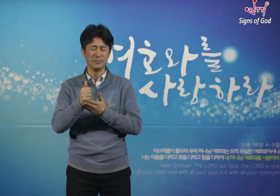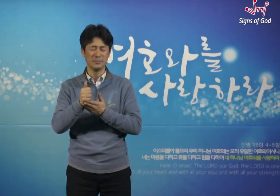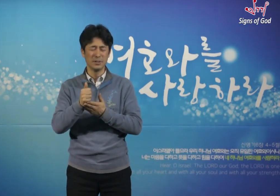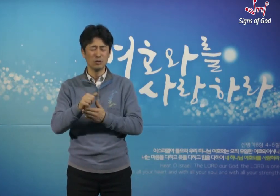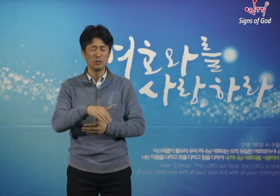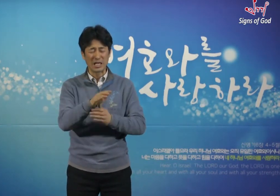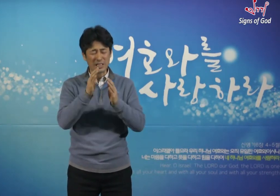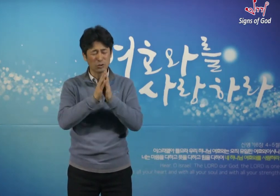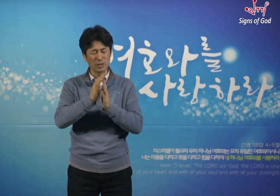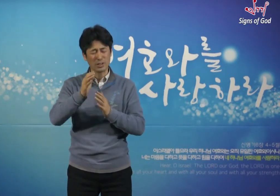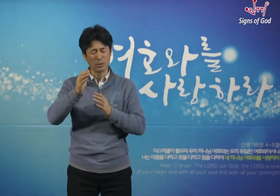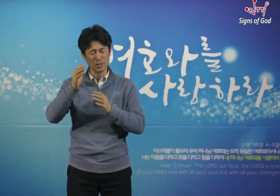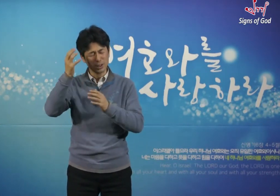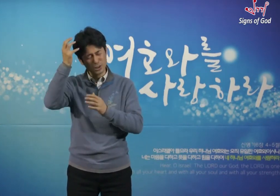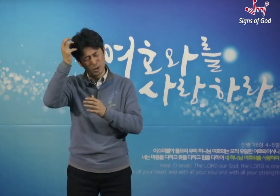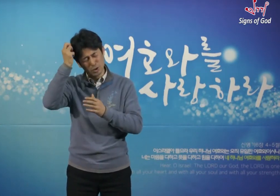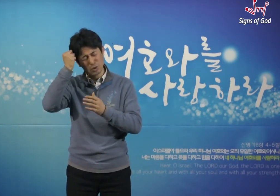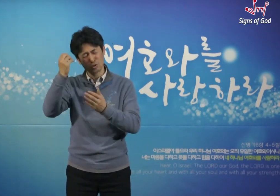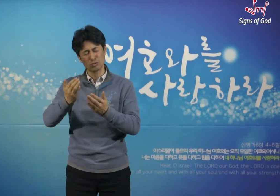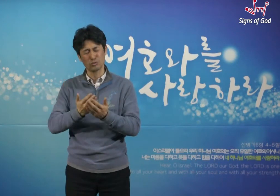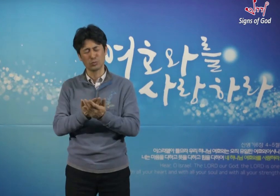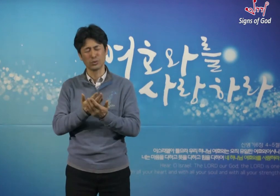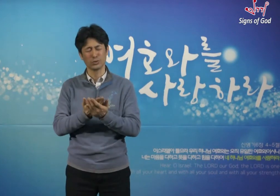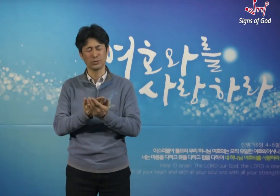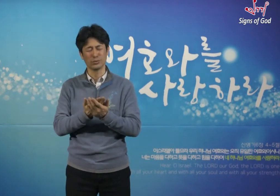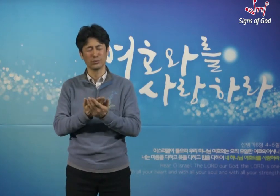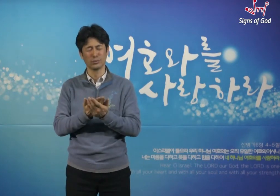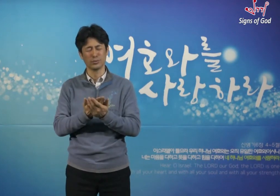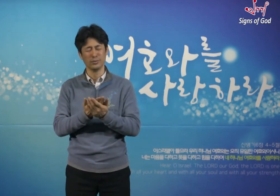주님, 우리의 기도를 기억해 주시옵소서.